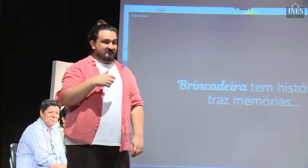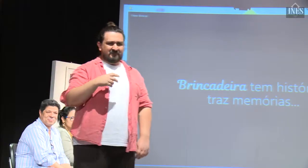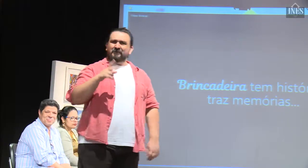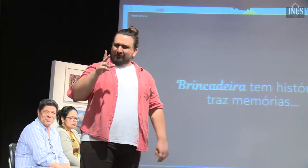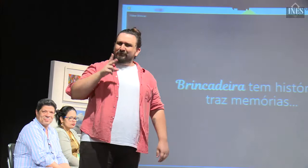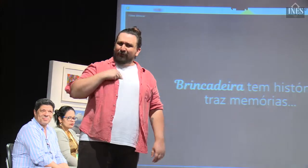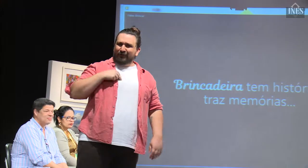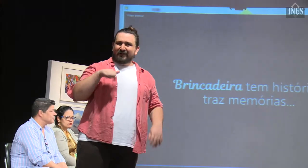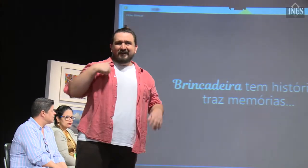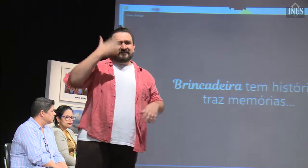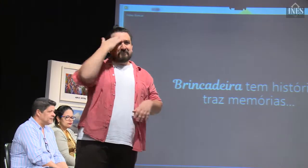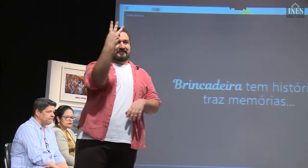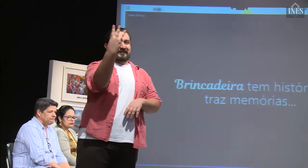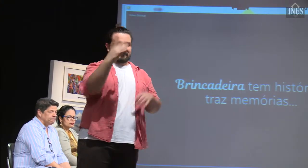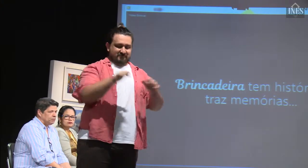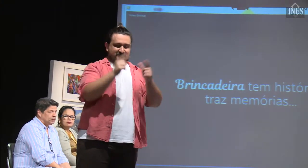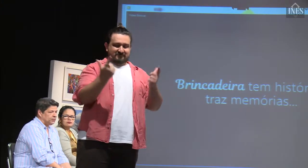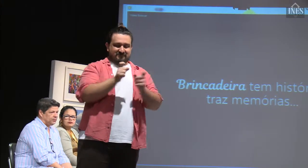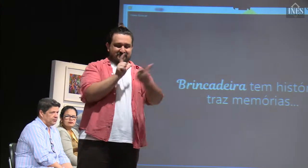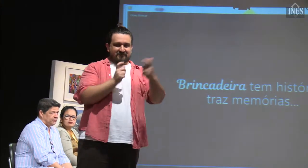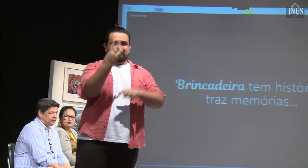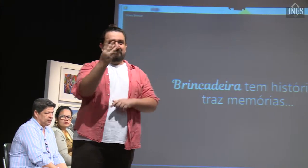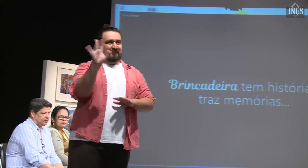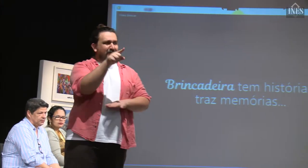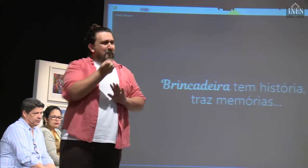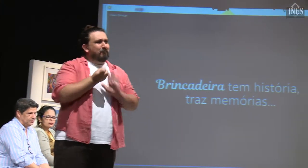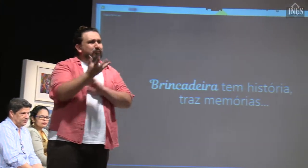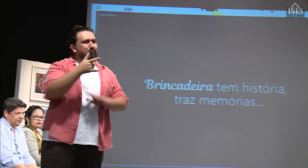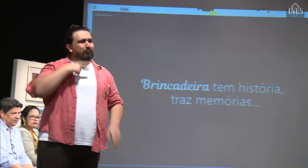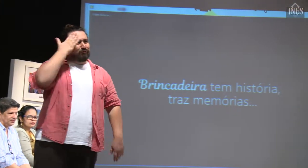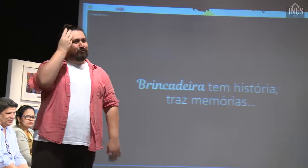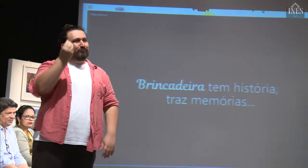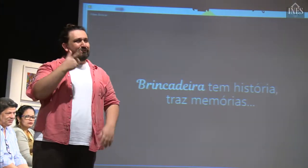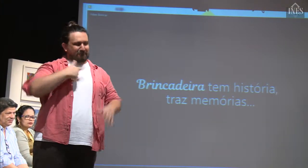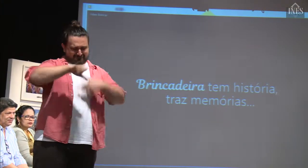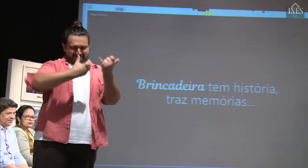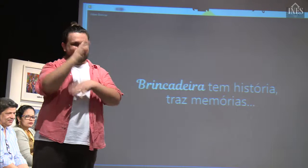Bom, vocês sabem, né, que brincar tem a parte cognitiva e